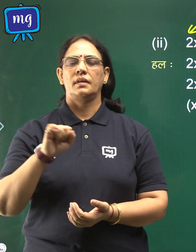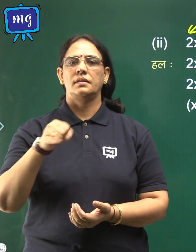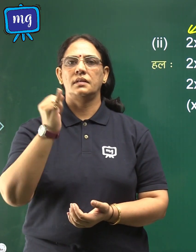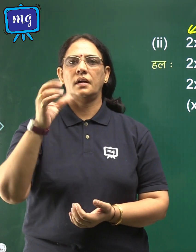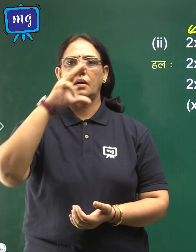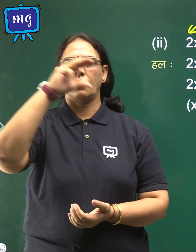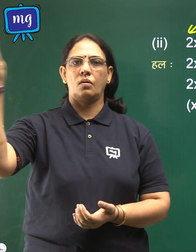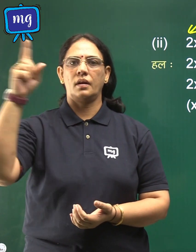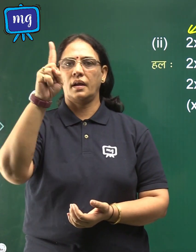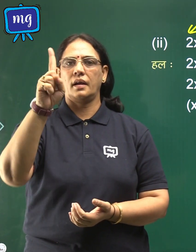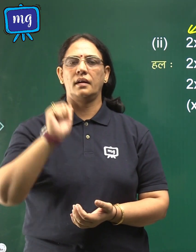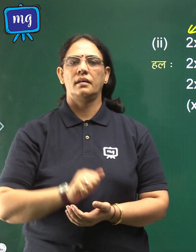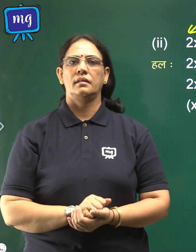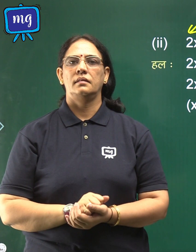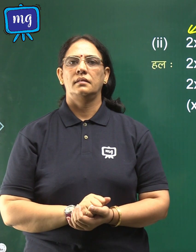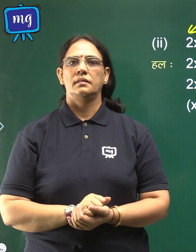6 और 1